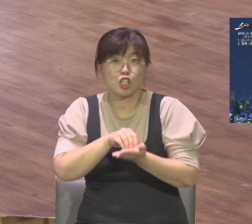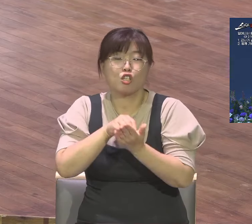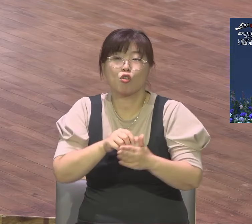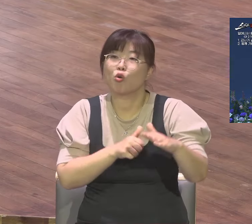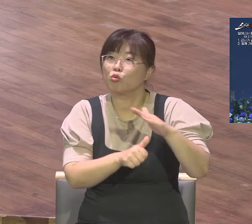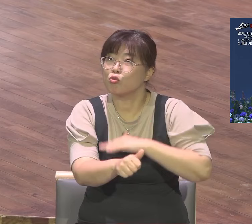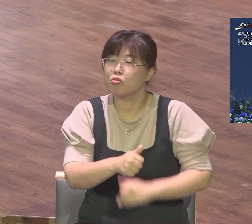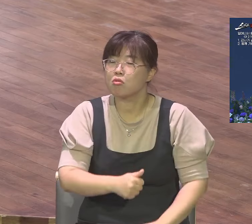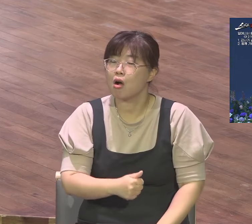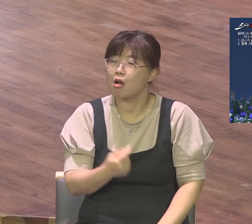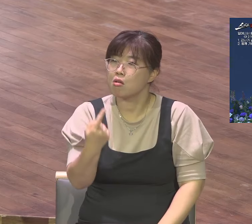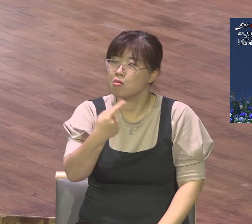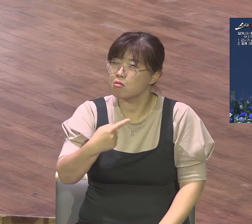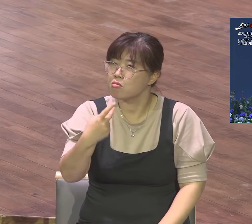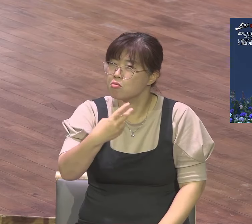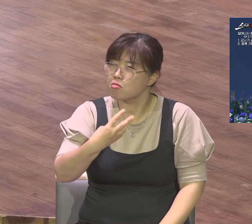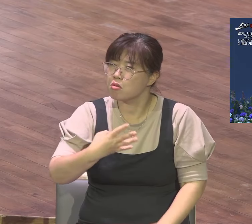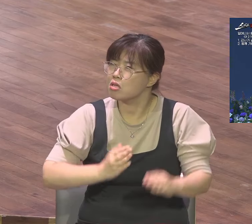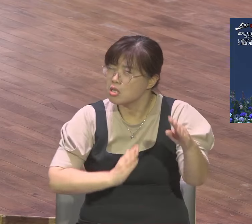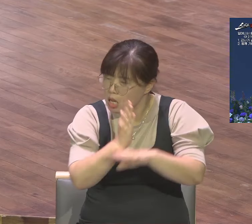명이요.